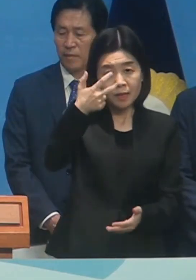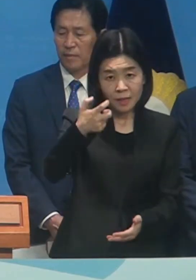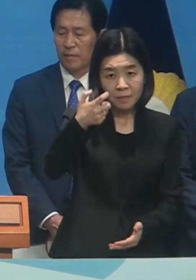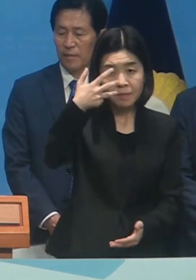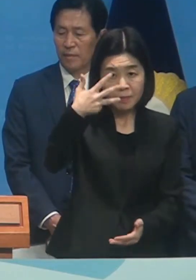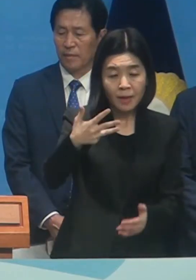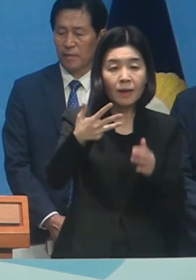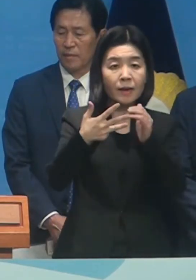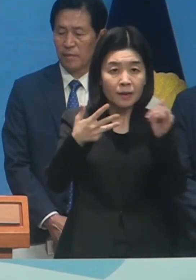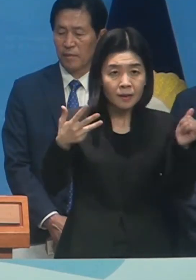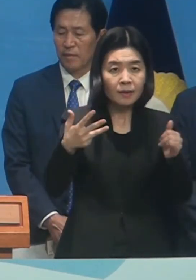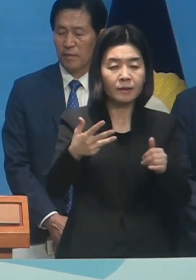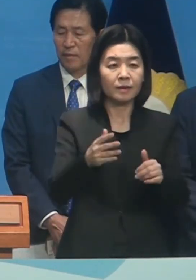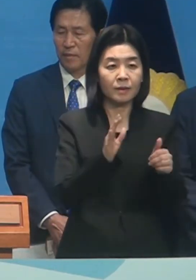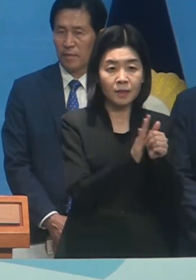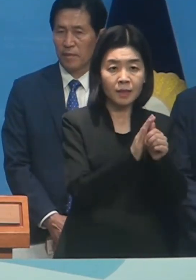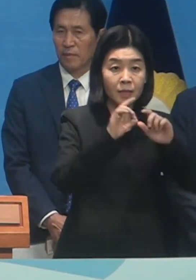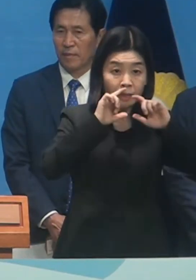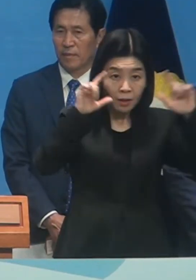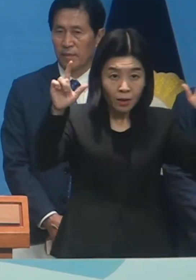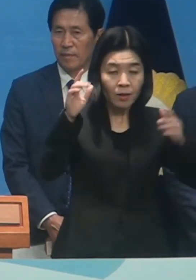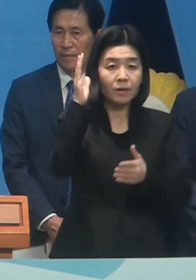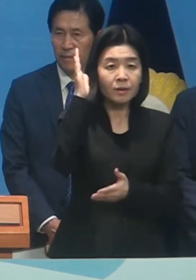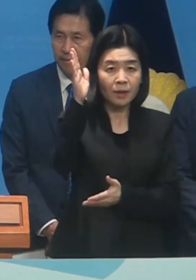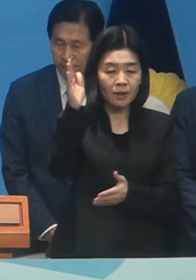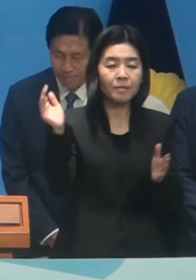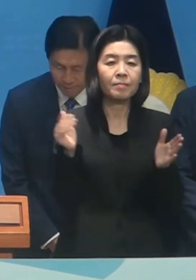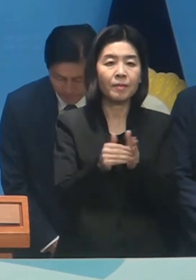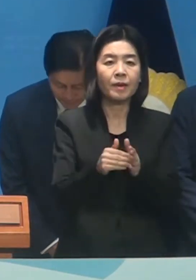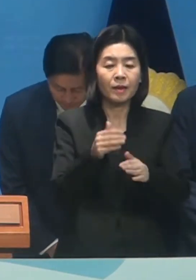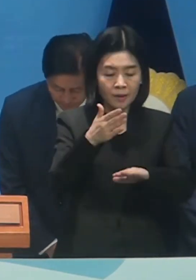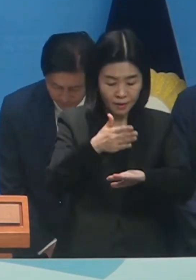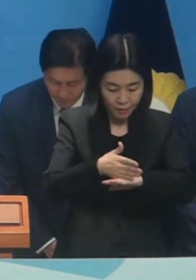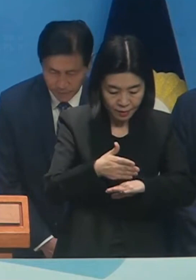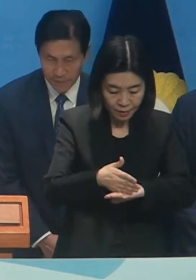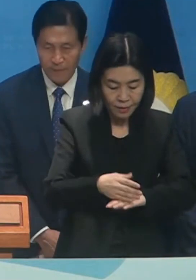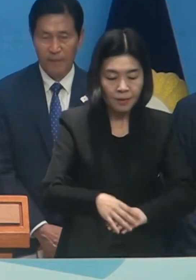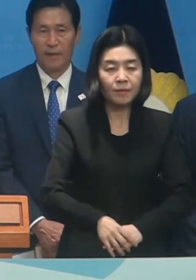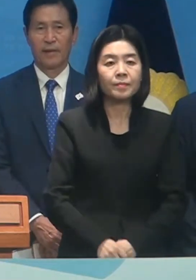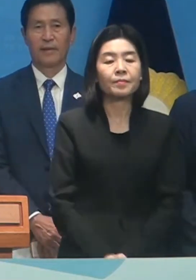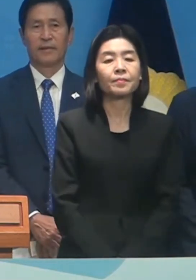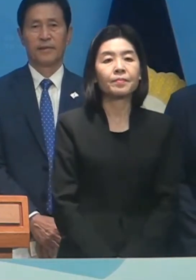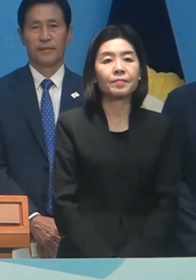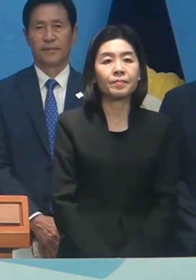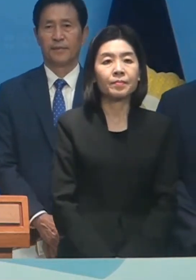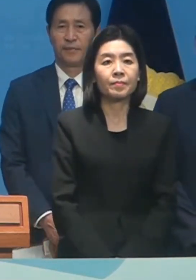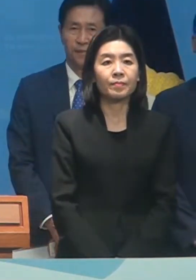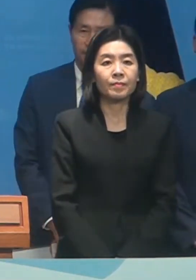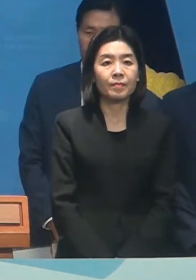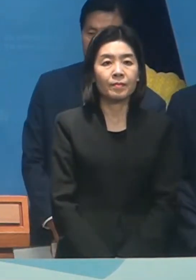678인의 지지선언 기자회견 모두 마치도록 하겠습니다. 감사합니다.